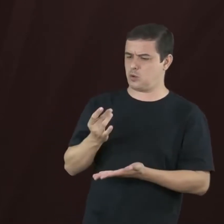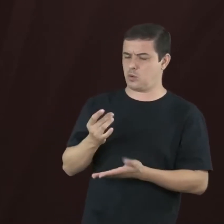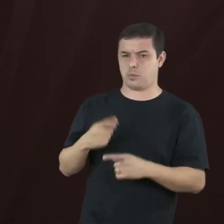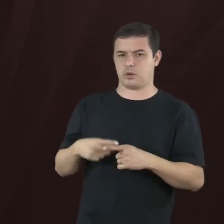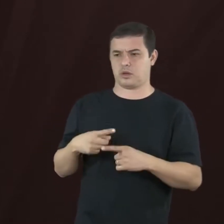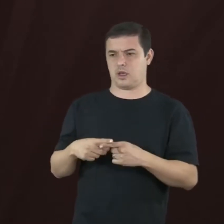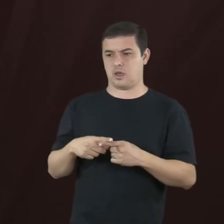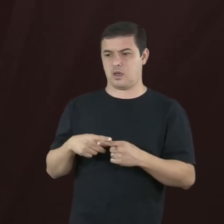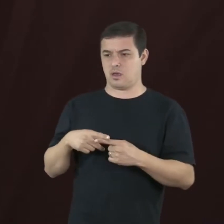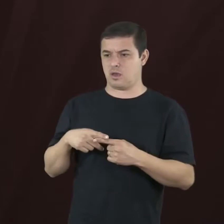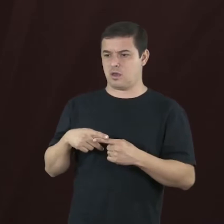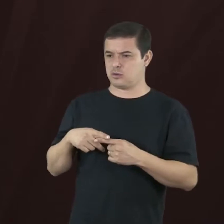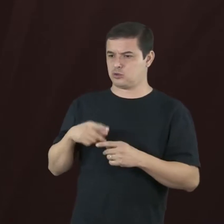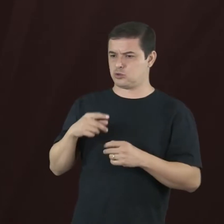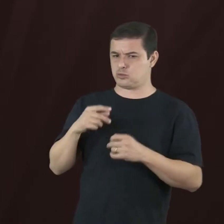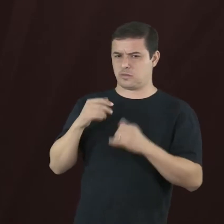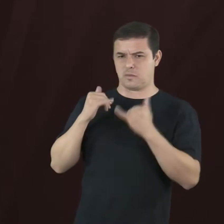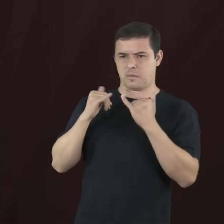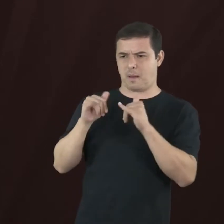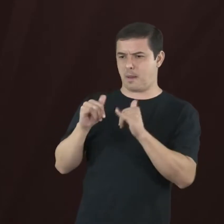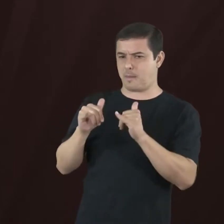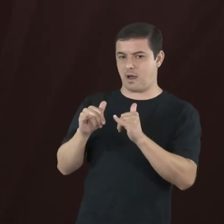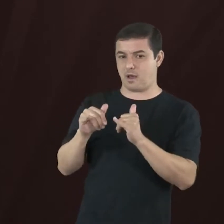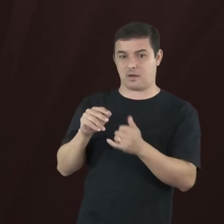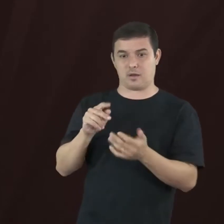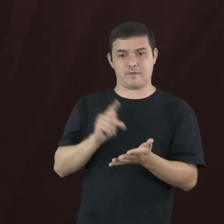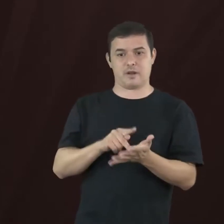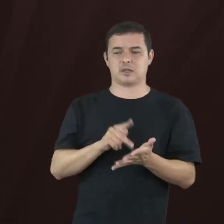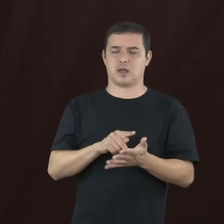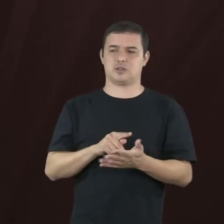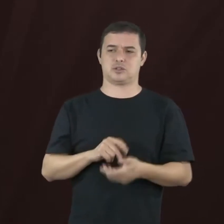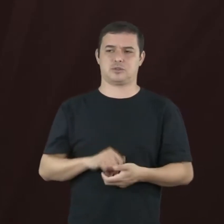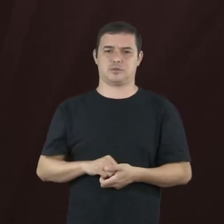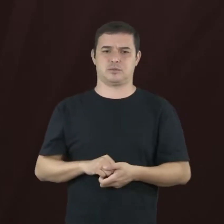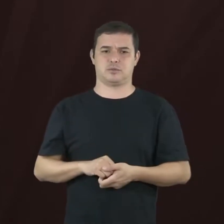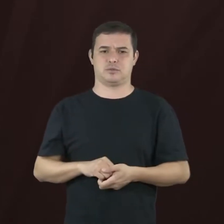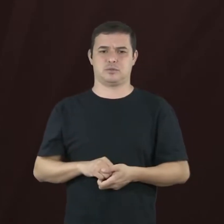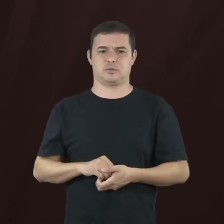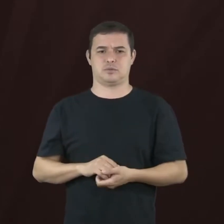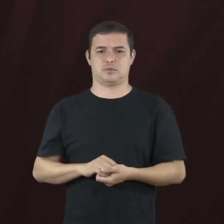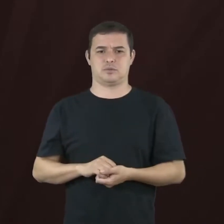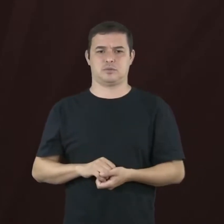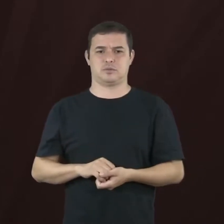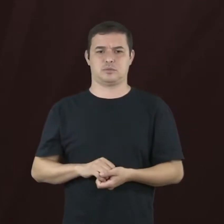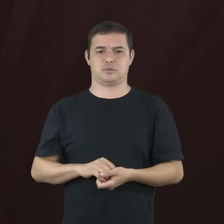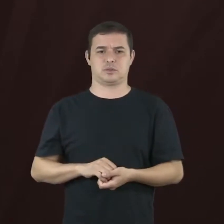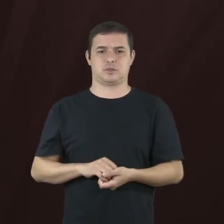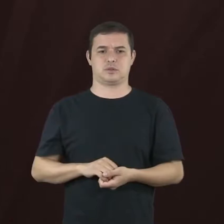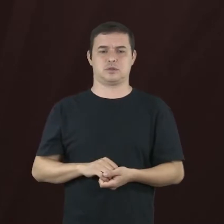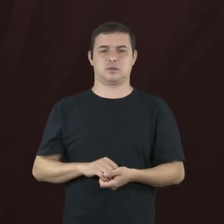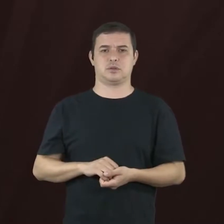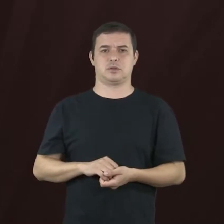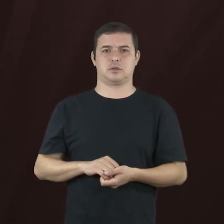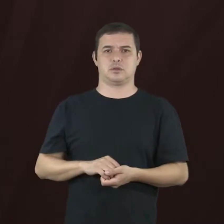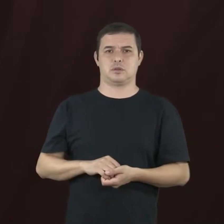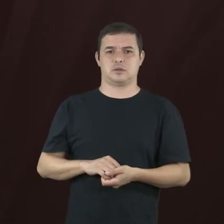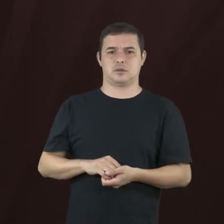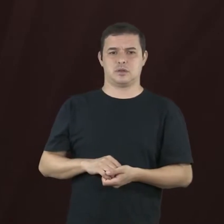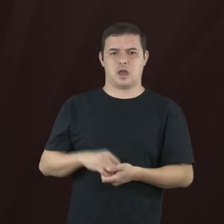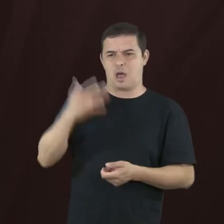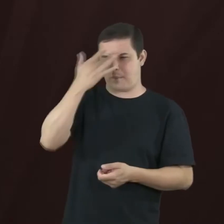verdade? Os que vos obsequiam não o fazem sinceramente, mas